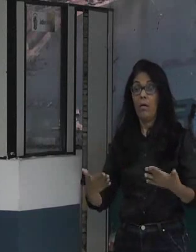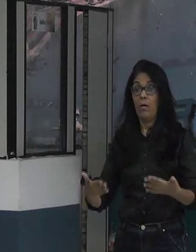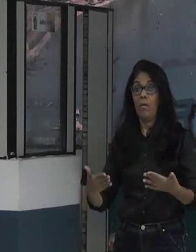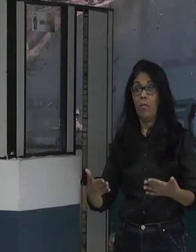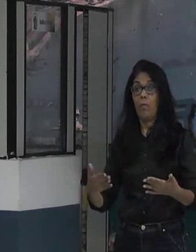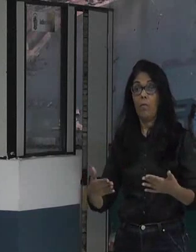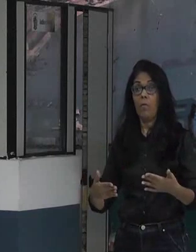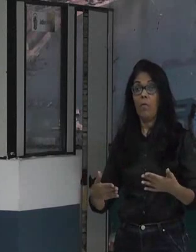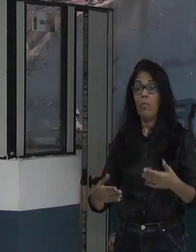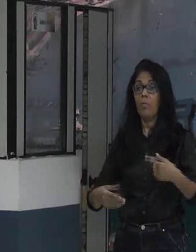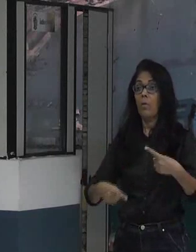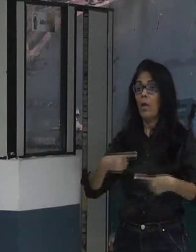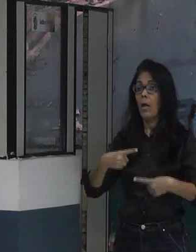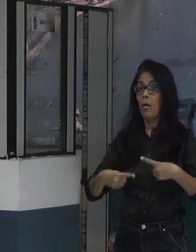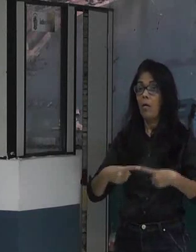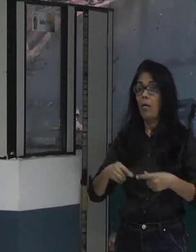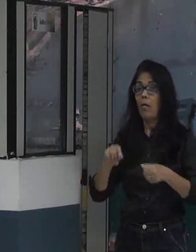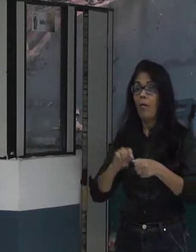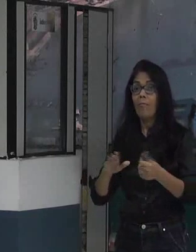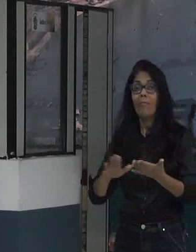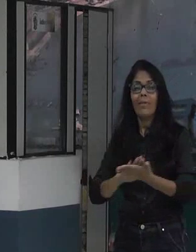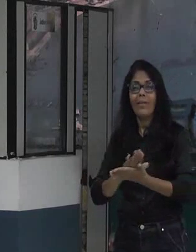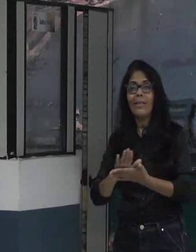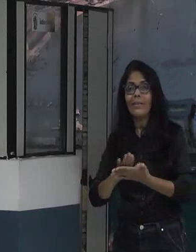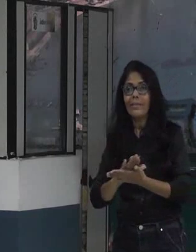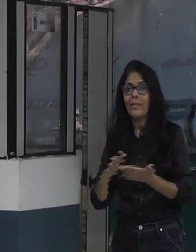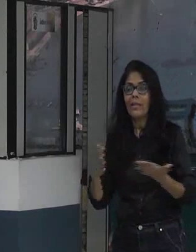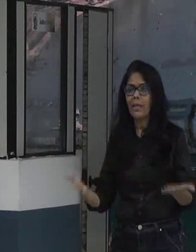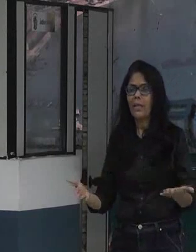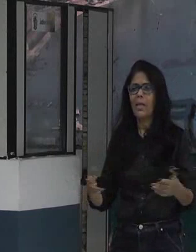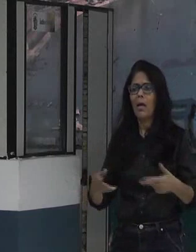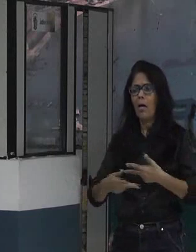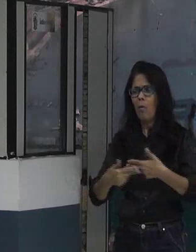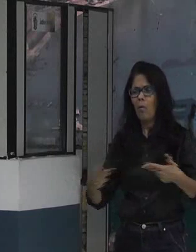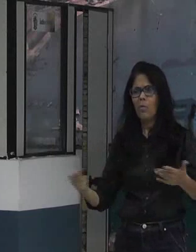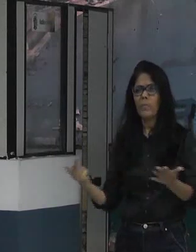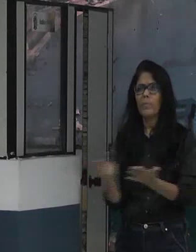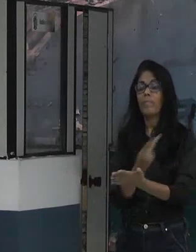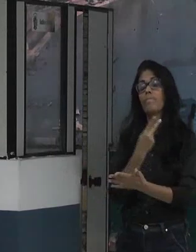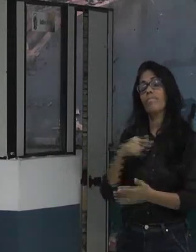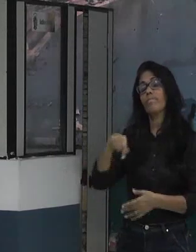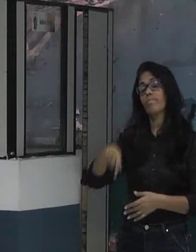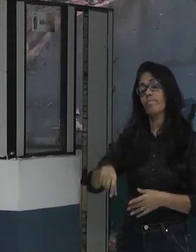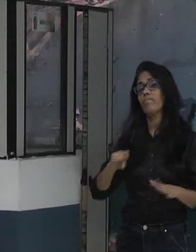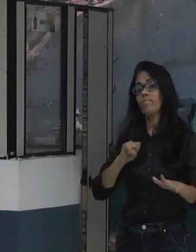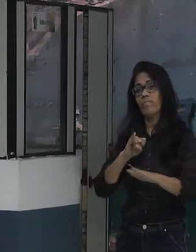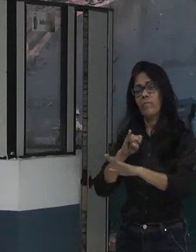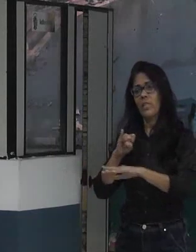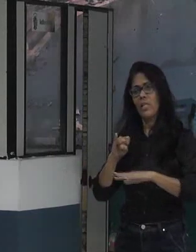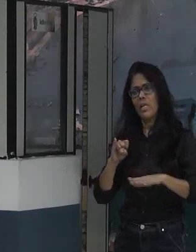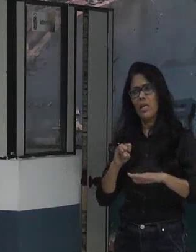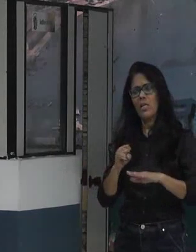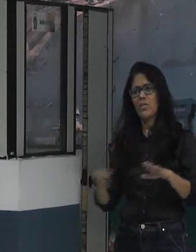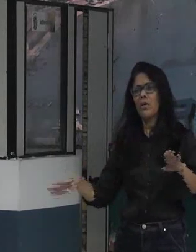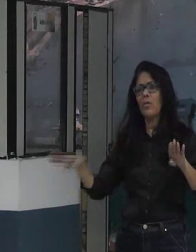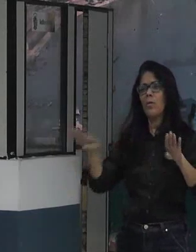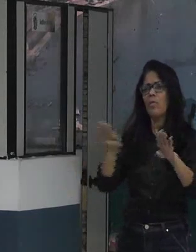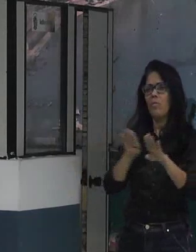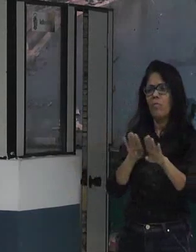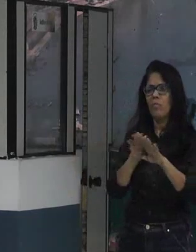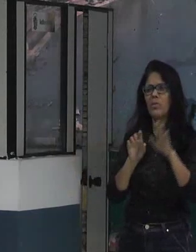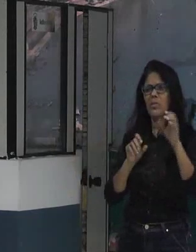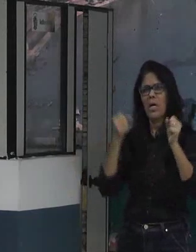resultado. Arrancaram as nossas cargas, fecharam o moinho, tiraram 40 empresas do polo de